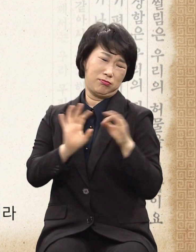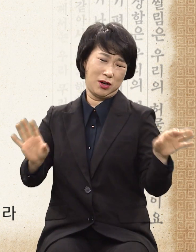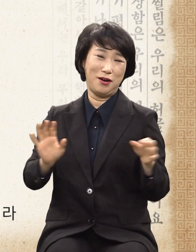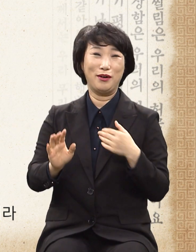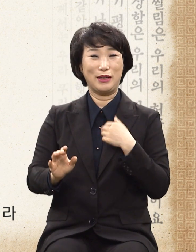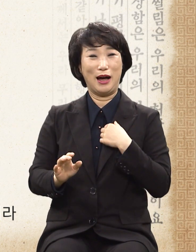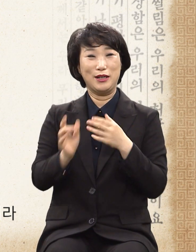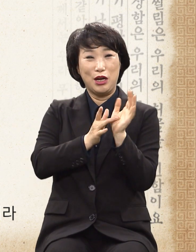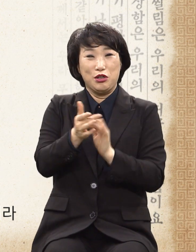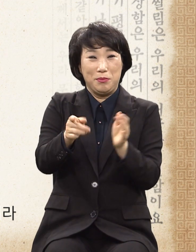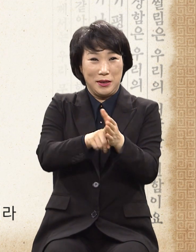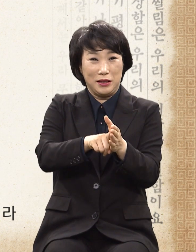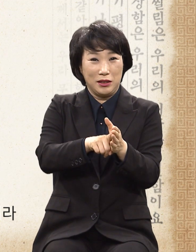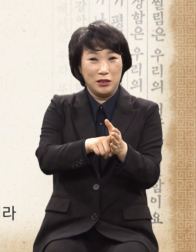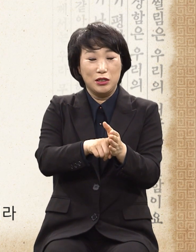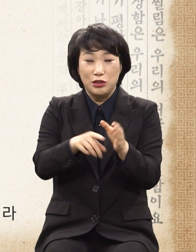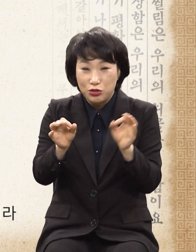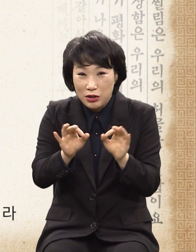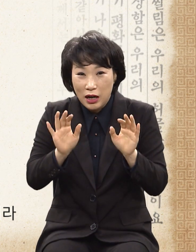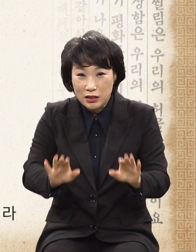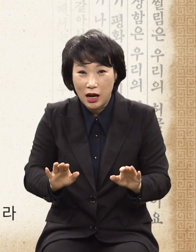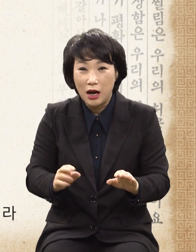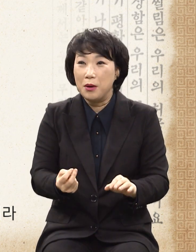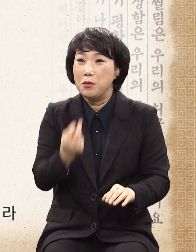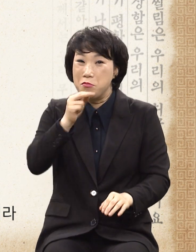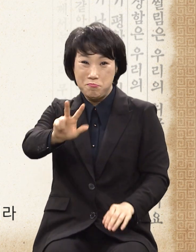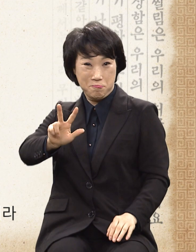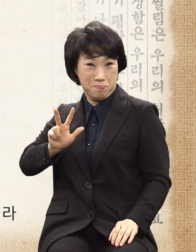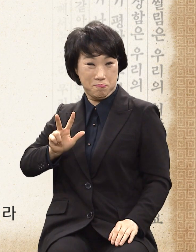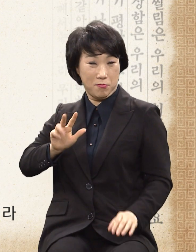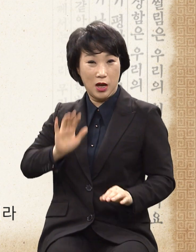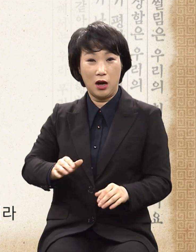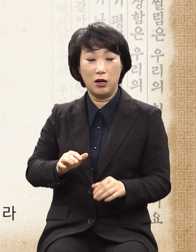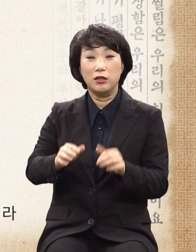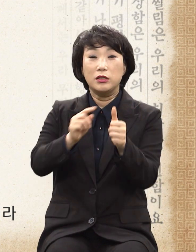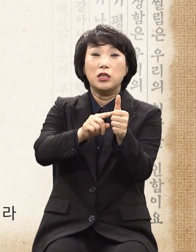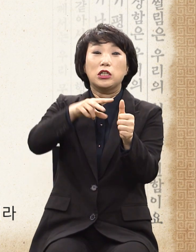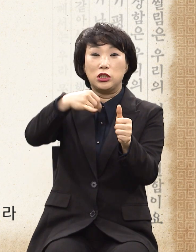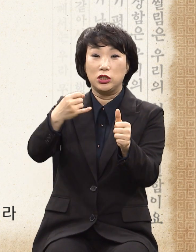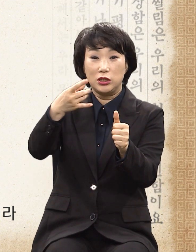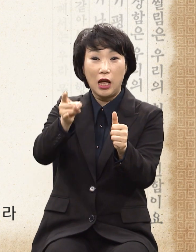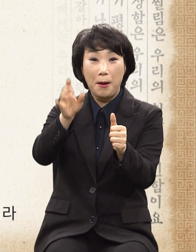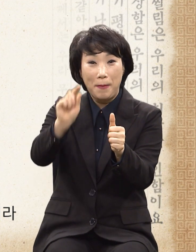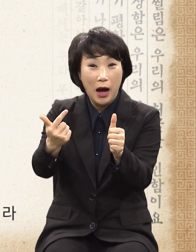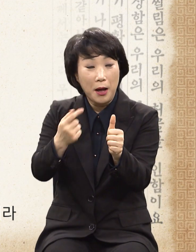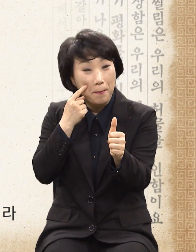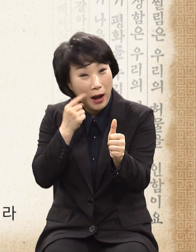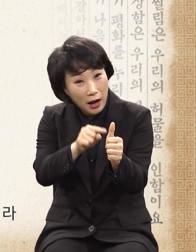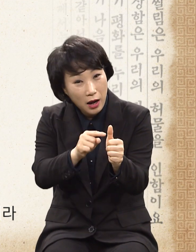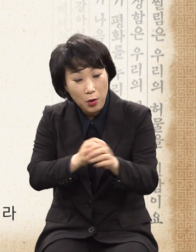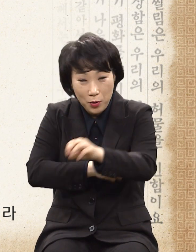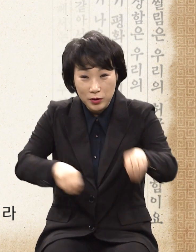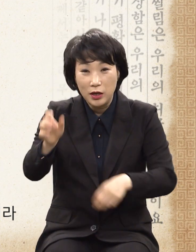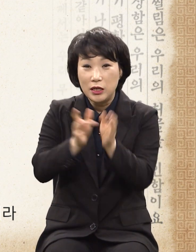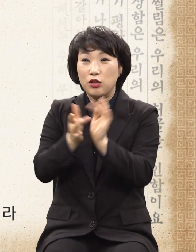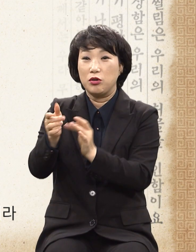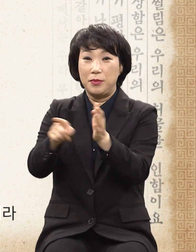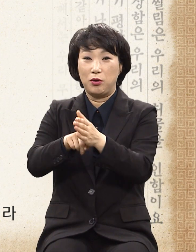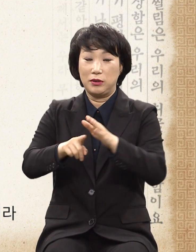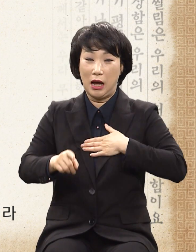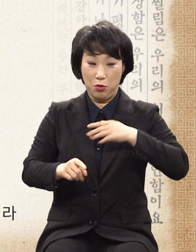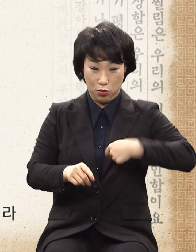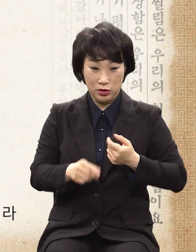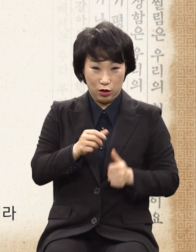예수 믿는다가 아니라 믿는 순간부터 목숨을 걸고 스데반과 같이 내가 차라리 예수 믿고 나